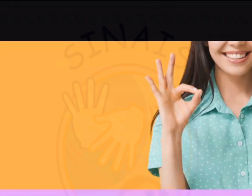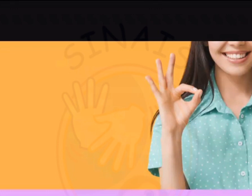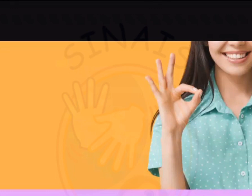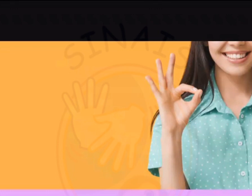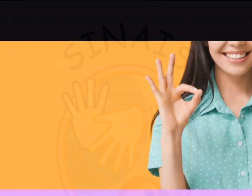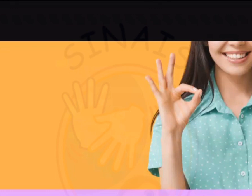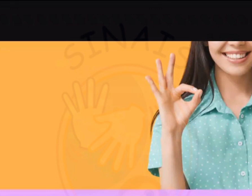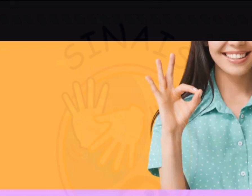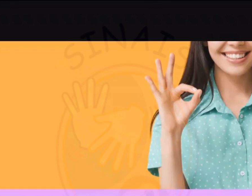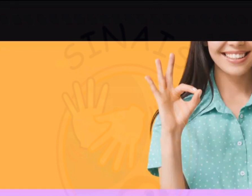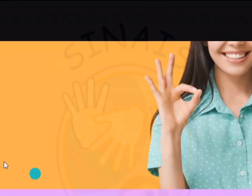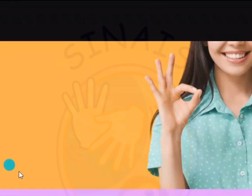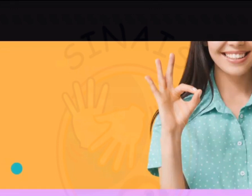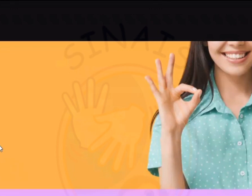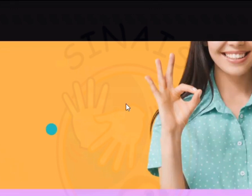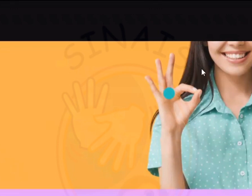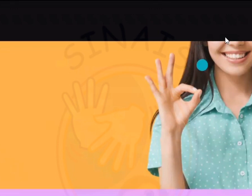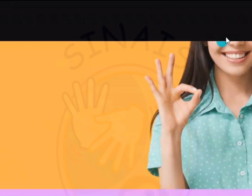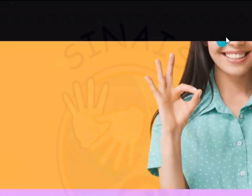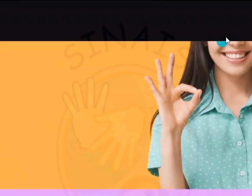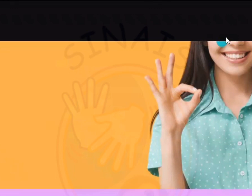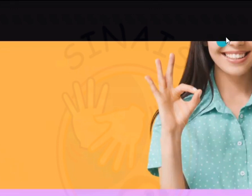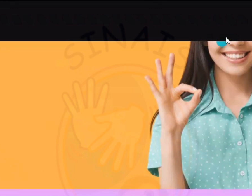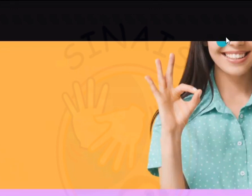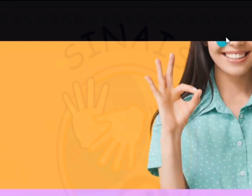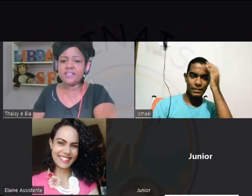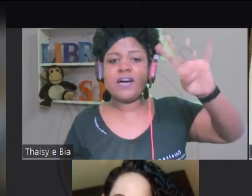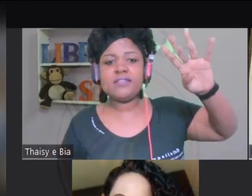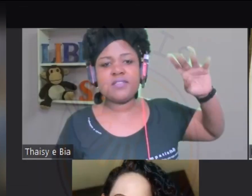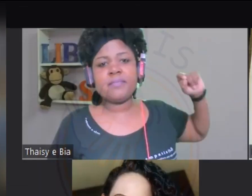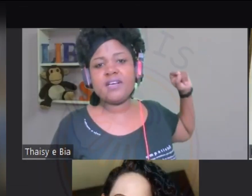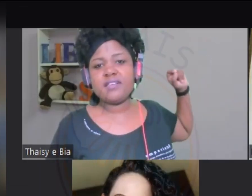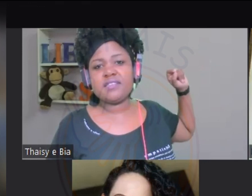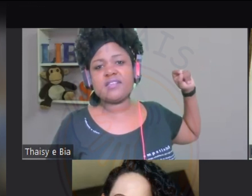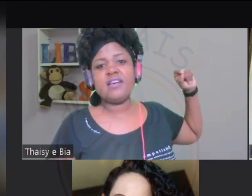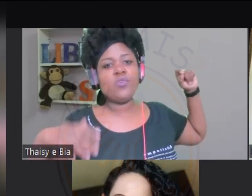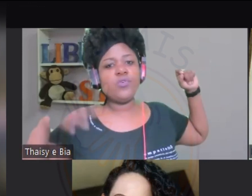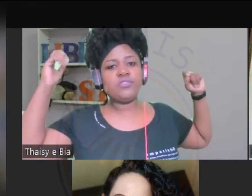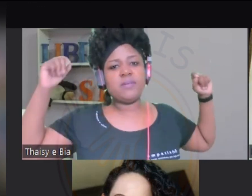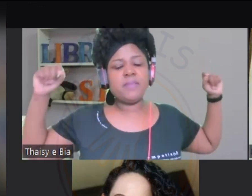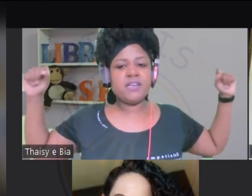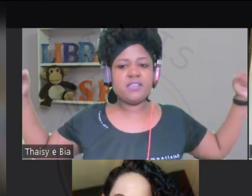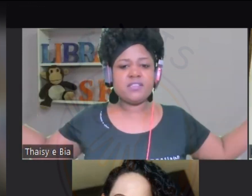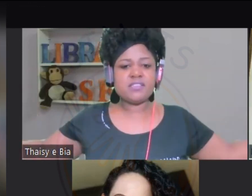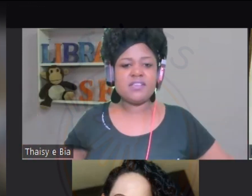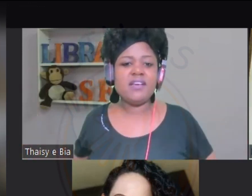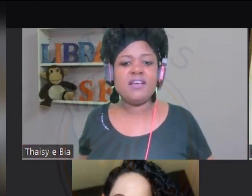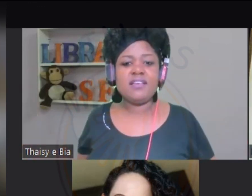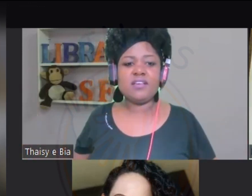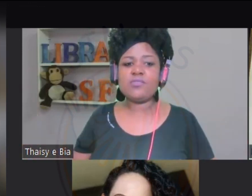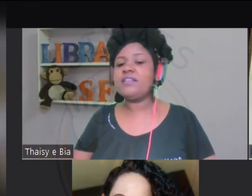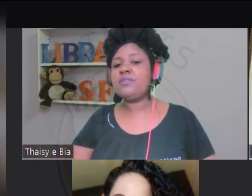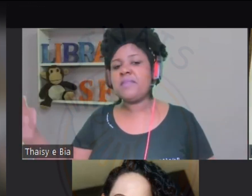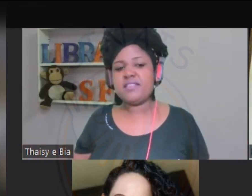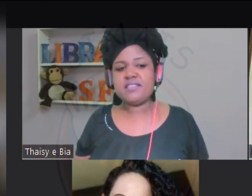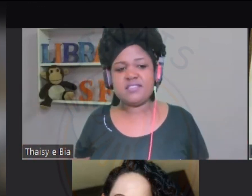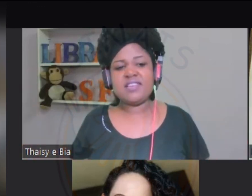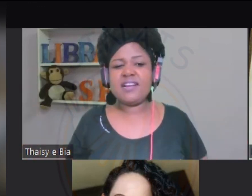ficar fluente? Quando o curso promete ficar fluente em 4 semanas, 8 semanas, em 4 meses, será que eu